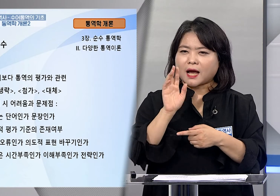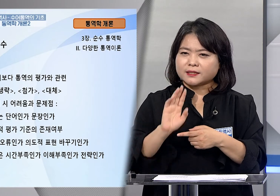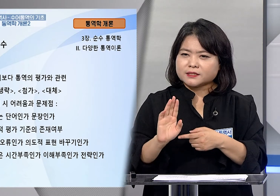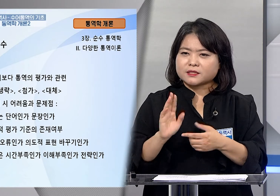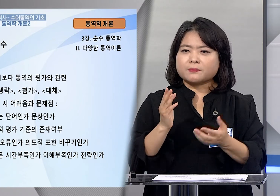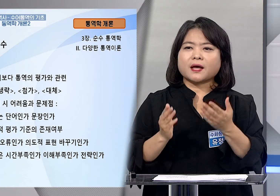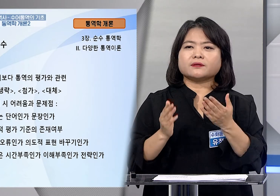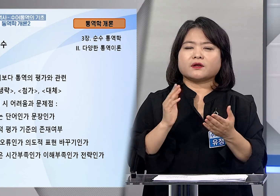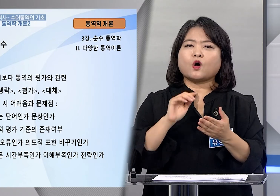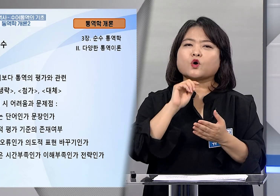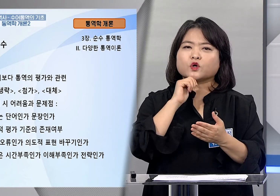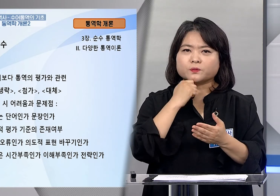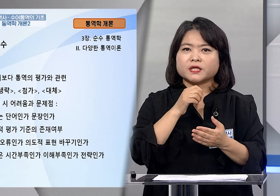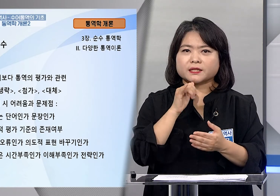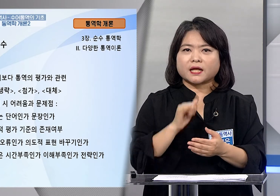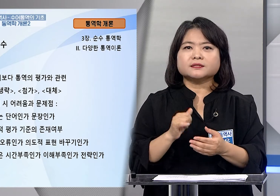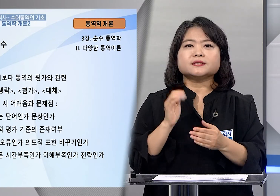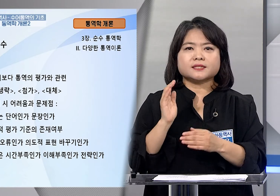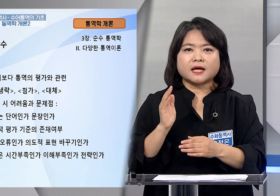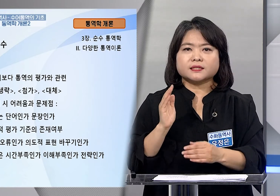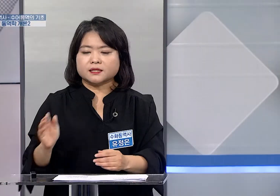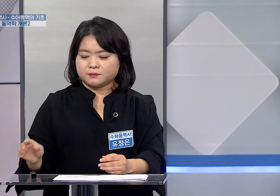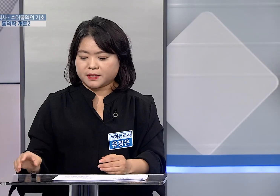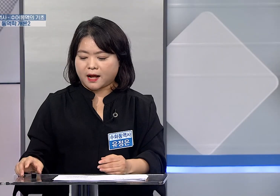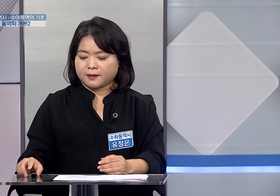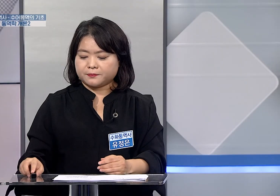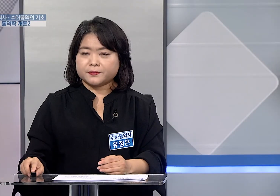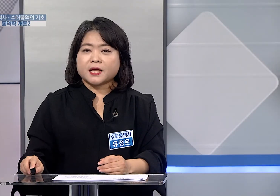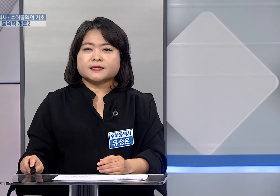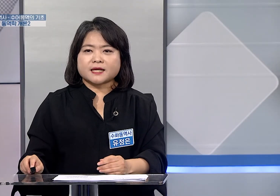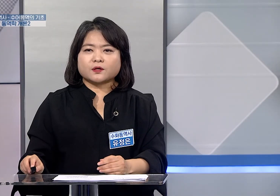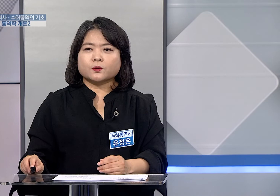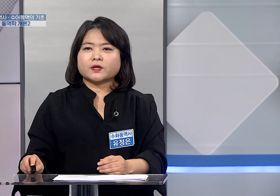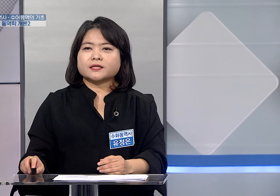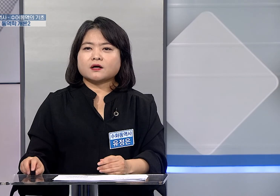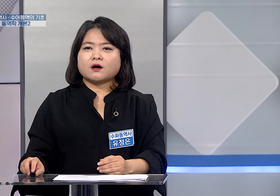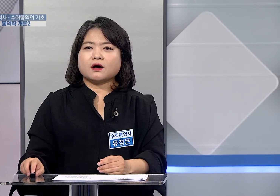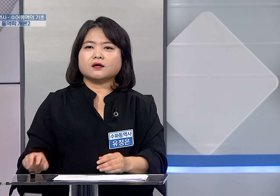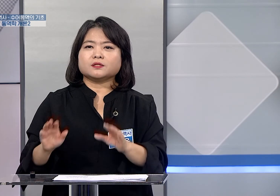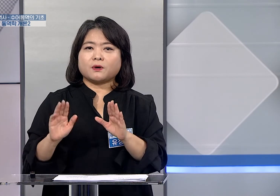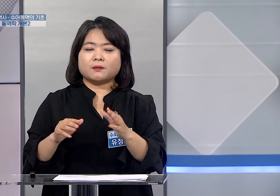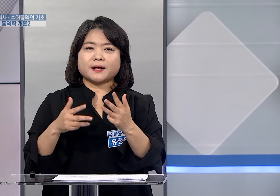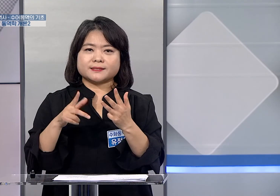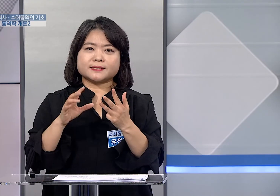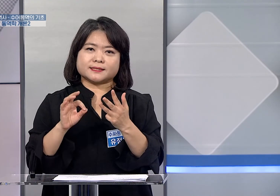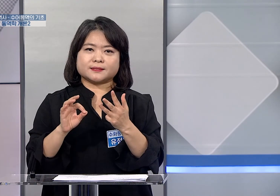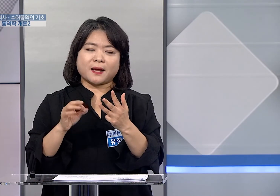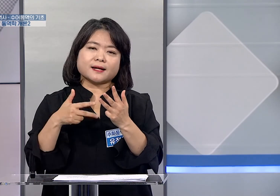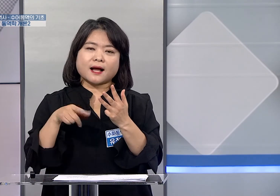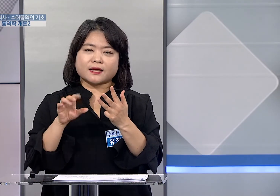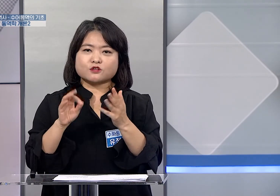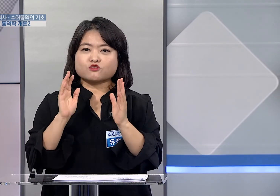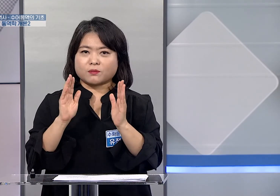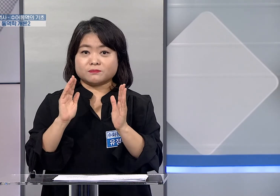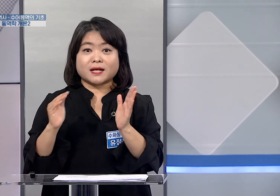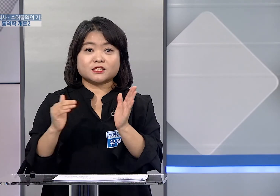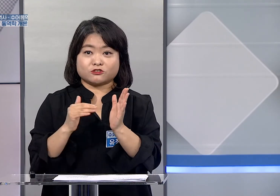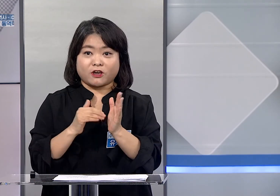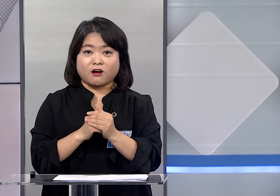아닌지의 판단에 어려움이 있다는 이야기입니다. 이렇게 해서 이번 8강의 수업은 마치고요.